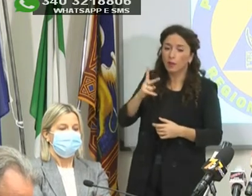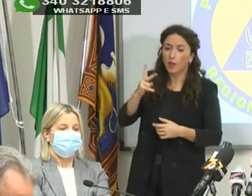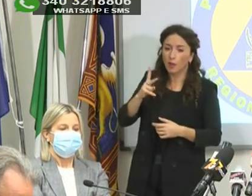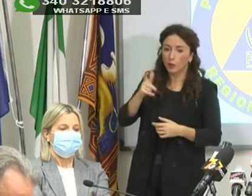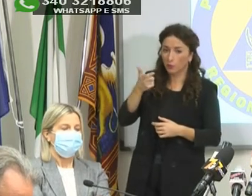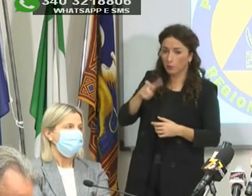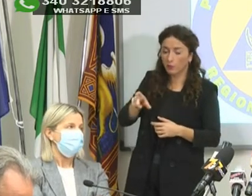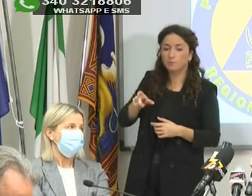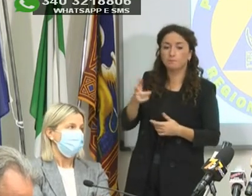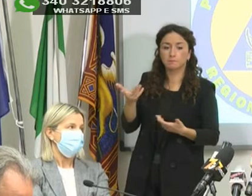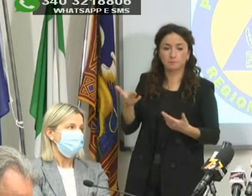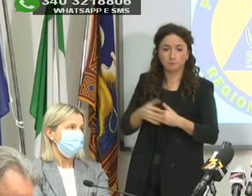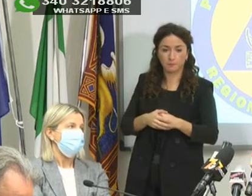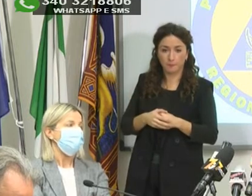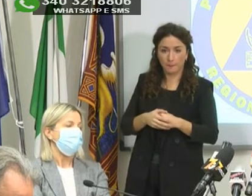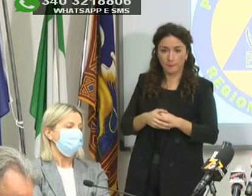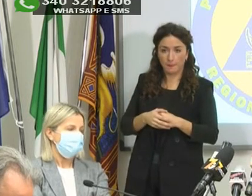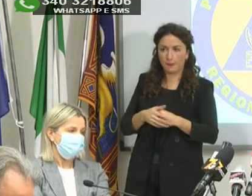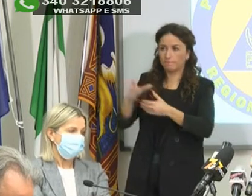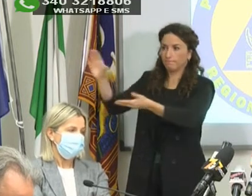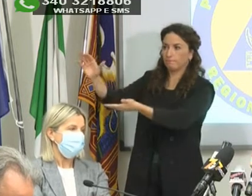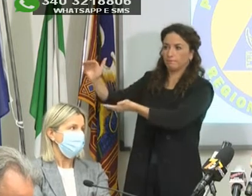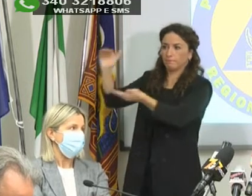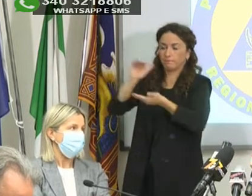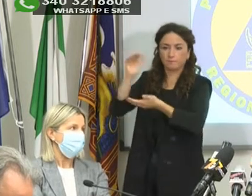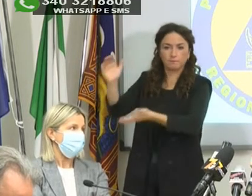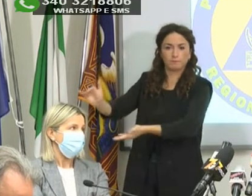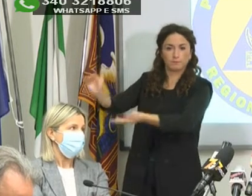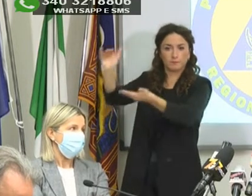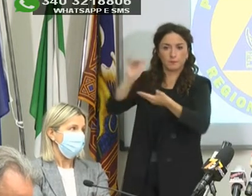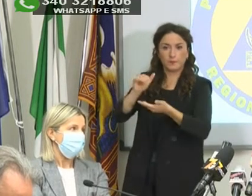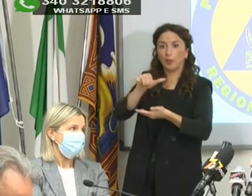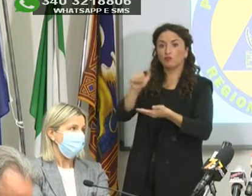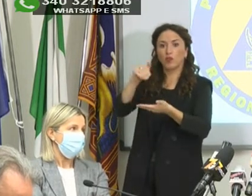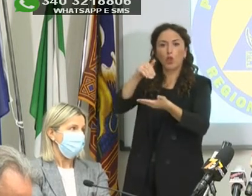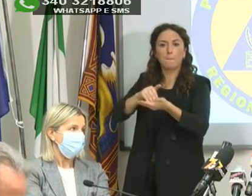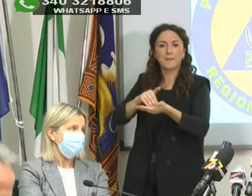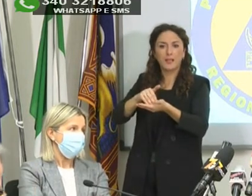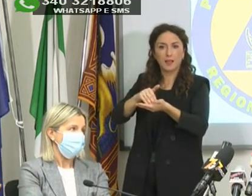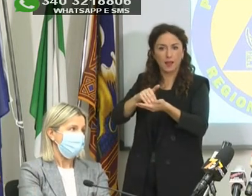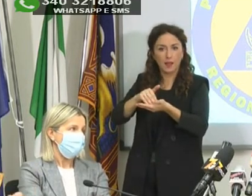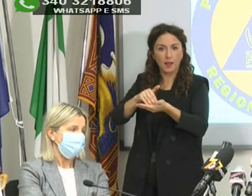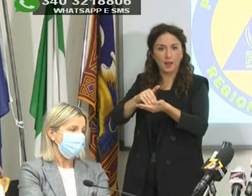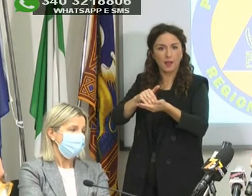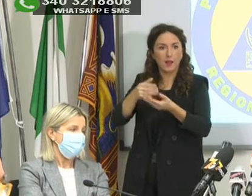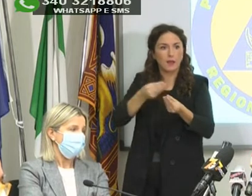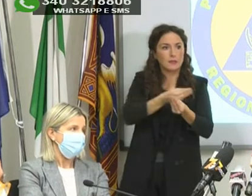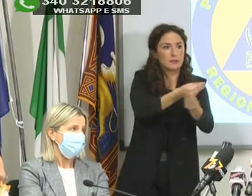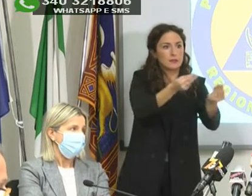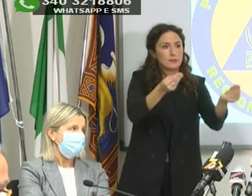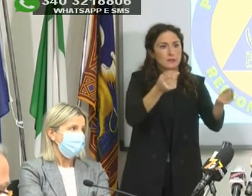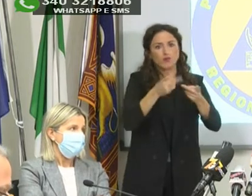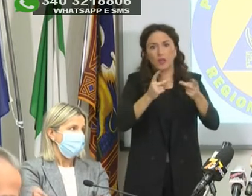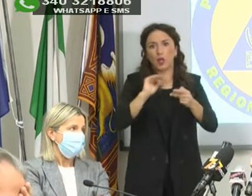dati, ovviamente arrivano per lotti, e quindi non è, se te arriva 100.000 dosi, cerchi di distribuirlo un po' a tutti,